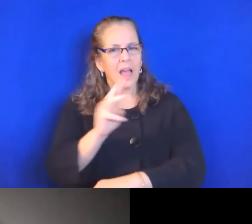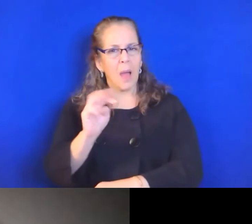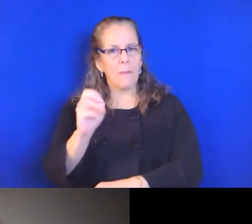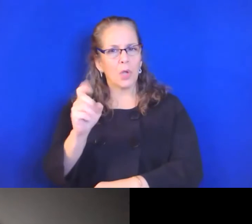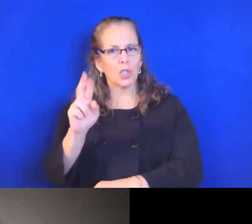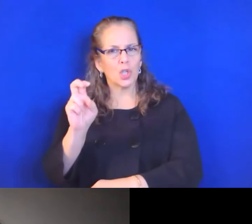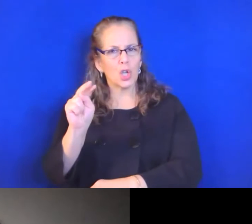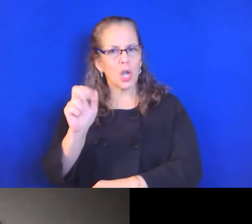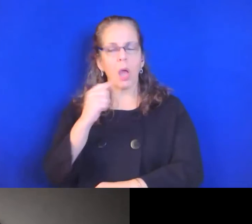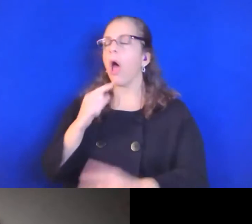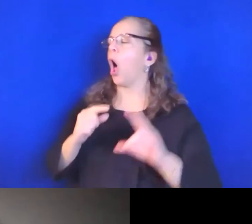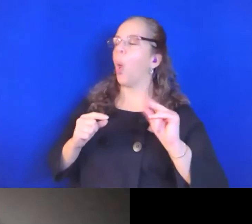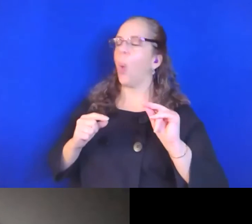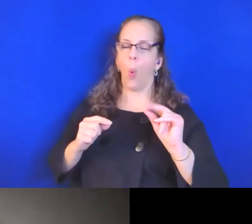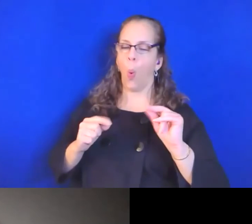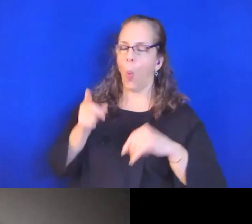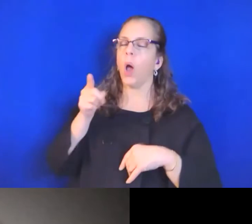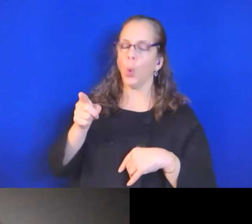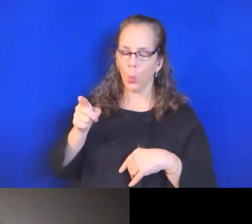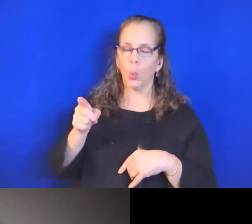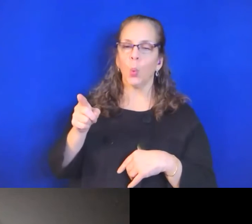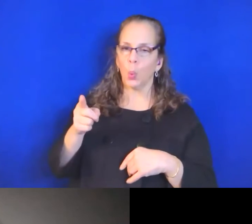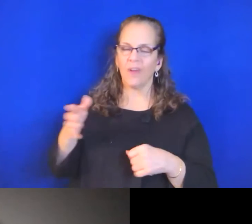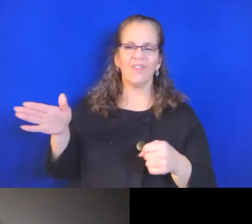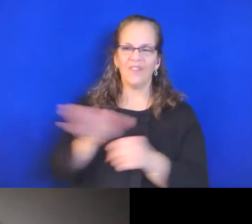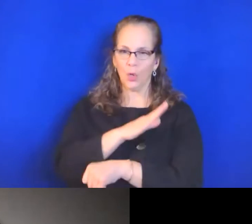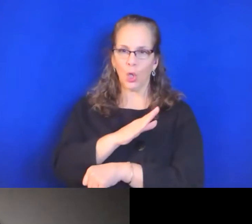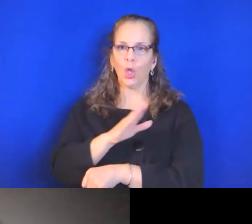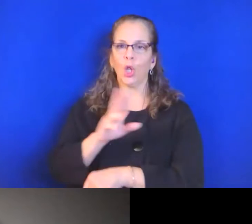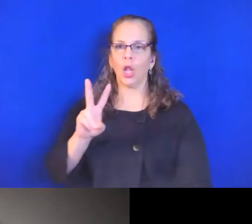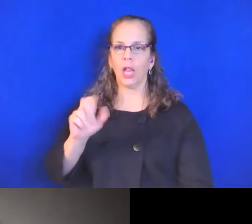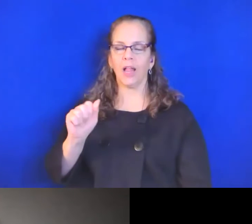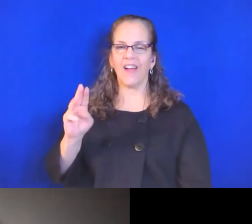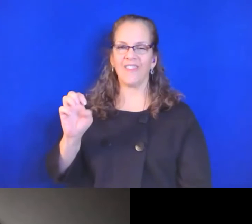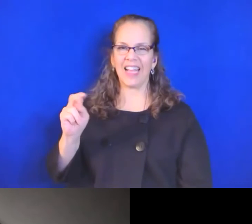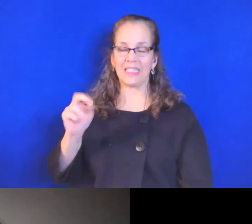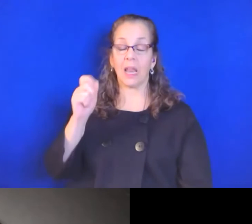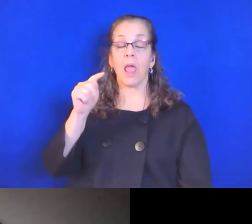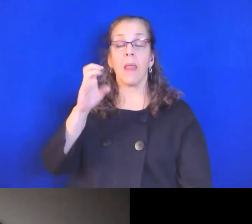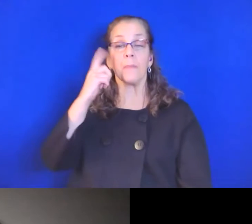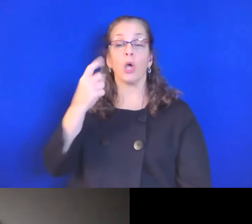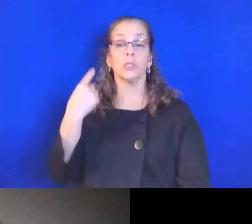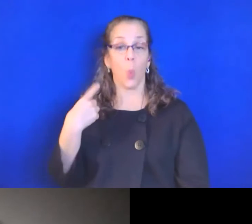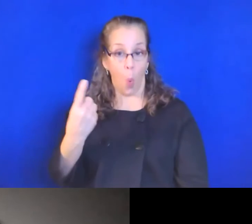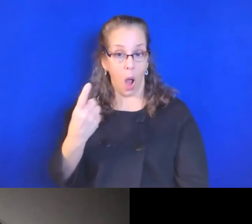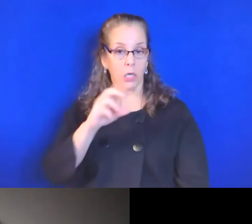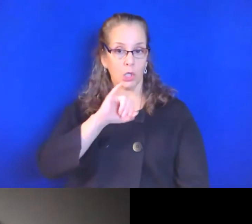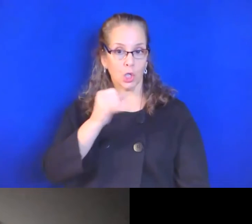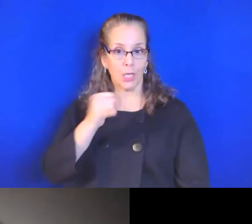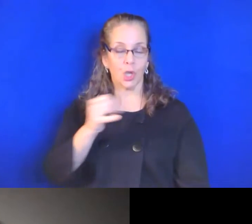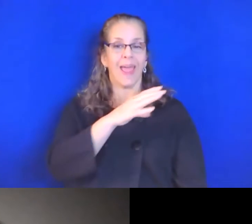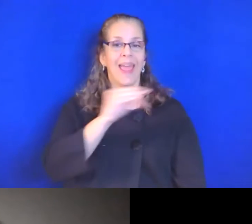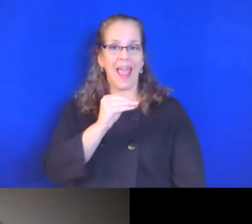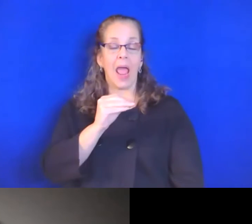recommendation. 现在的有一位居民是有收到